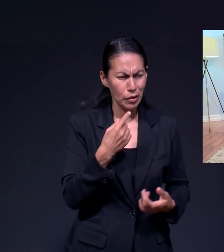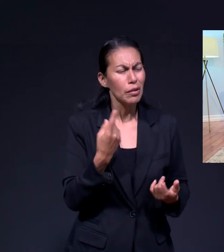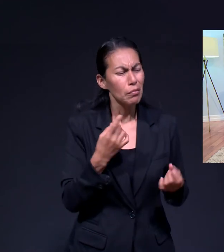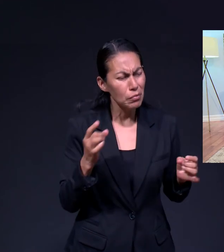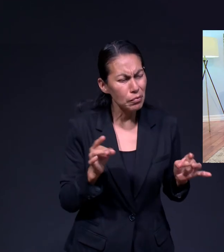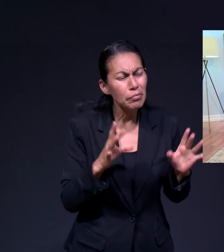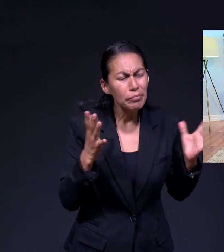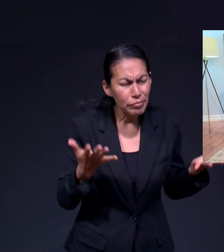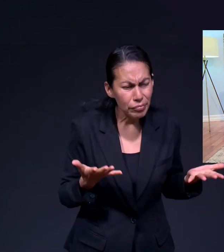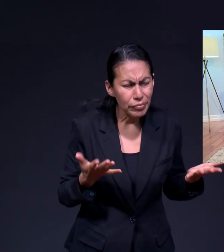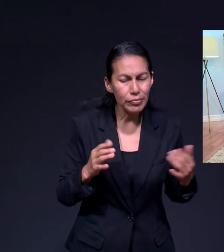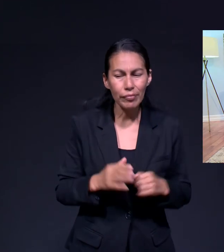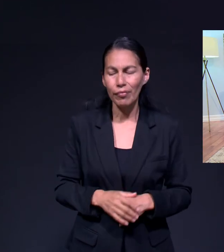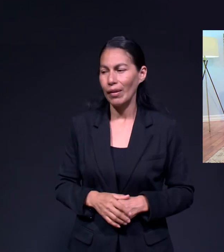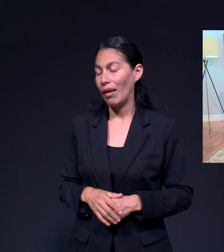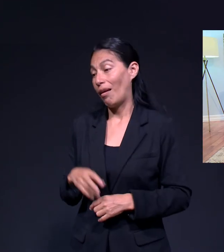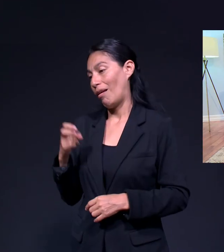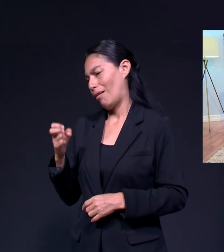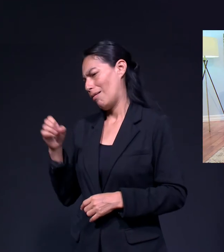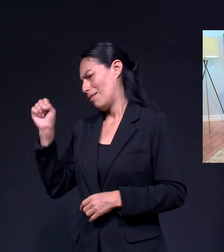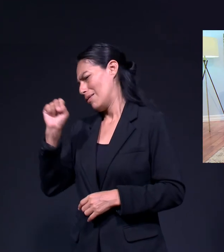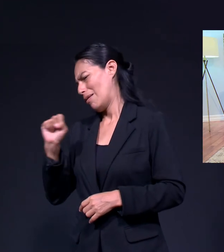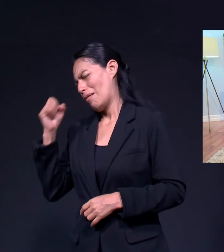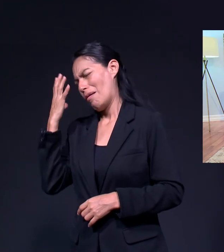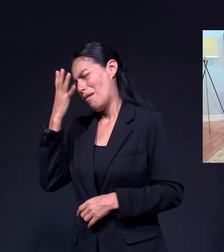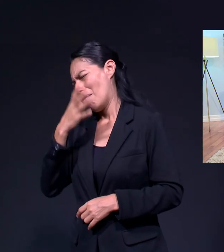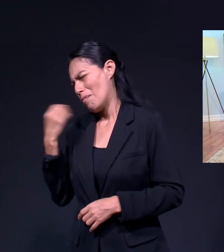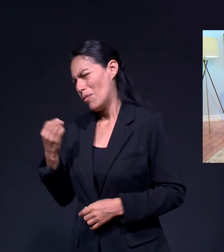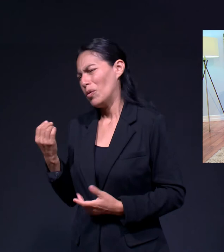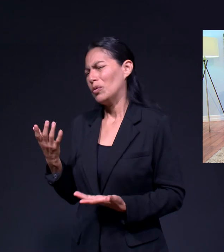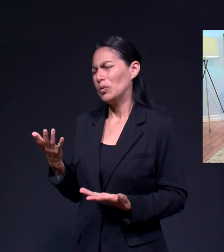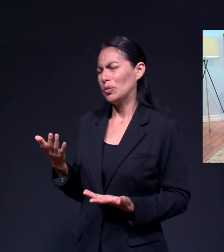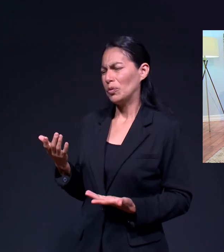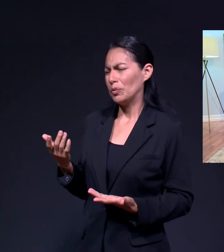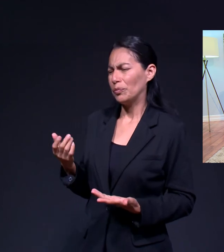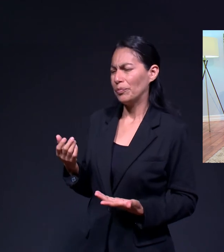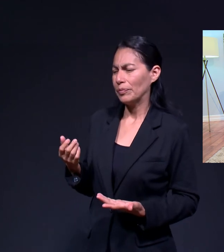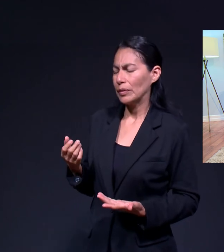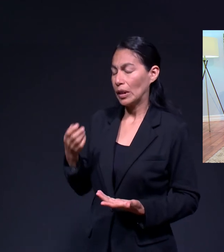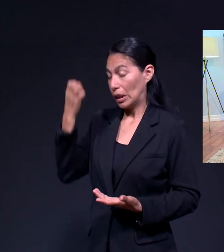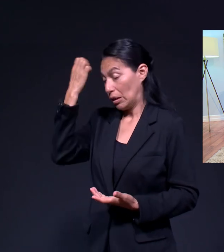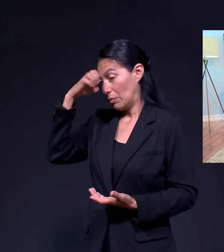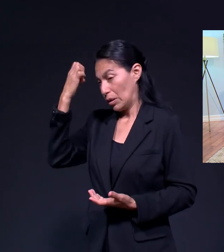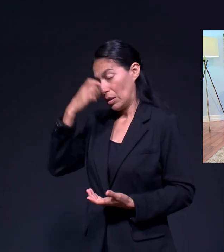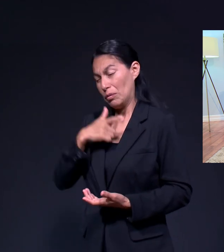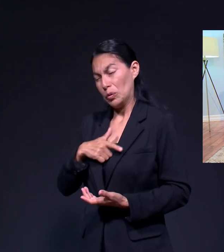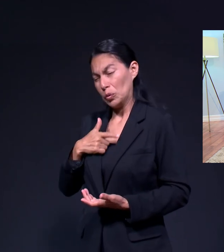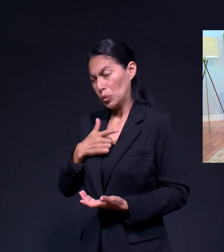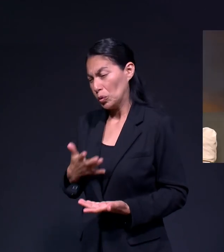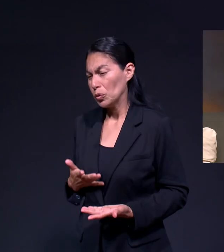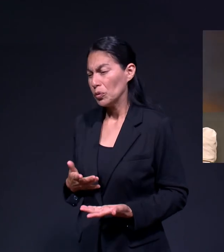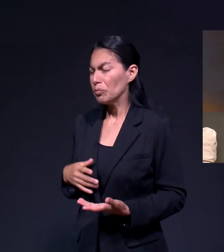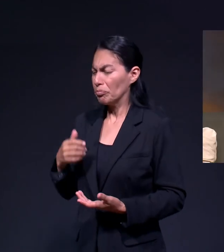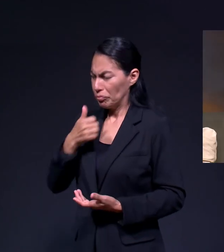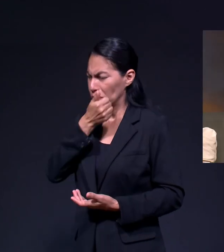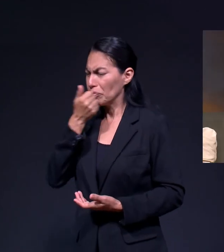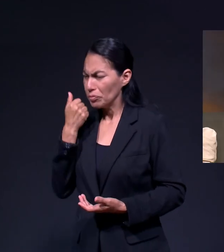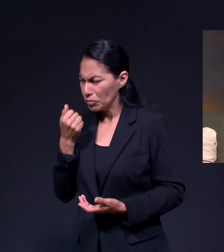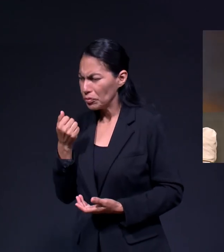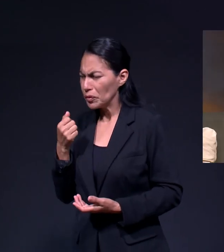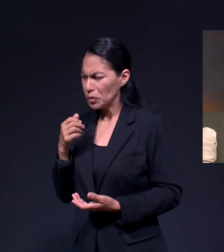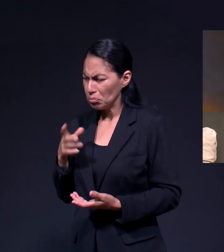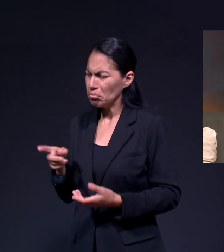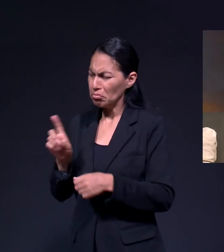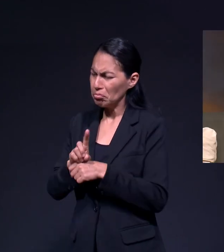bueno ese sábado lo disfruté fue un sábado muy bonito todavía me acuerdo del programa y todo pero más que todo de la